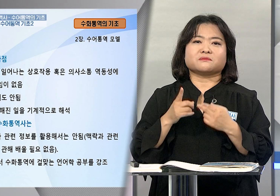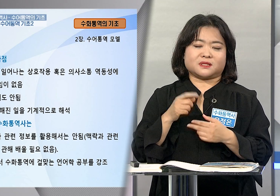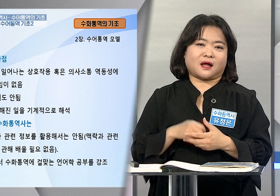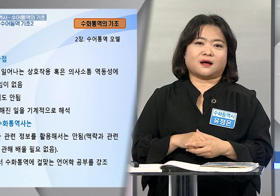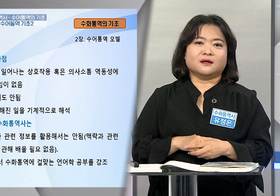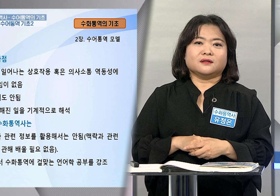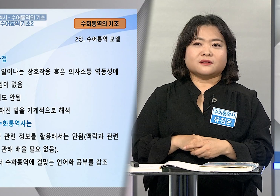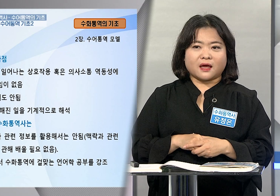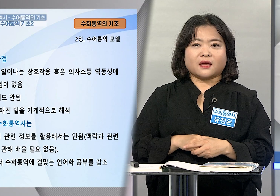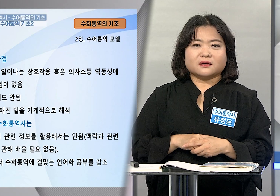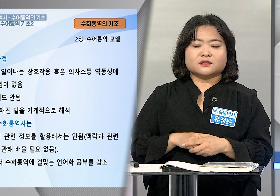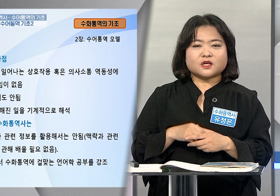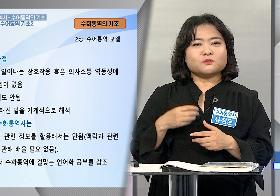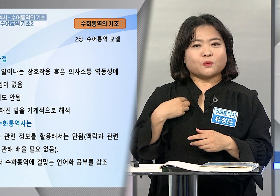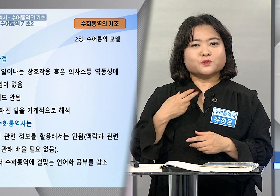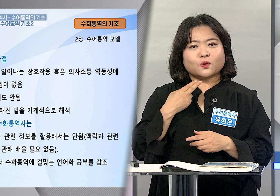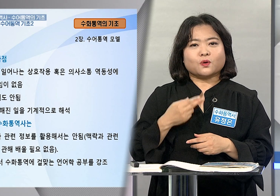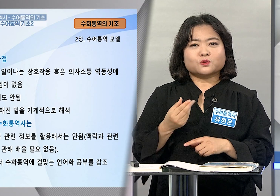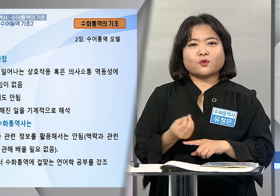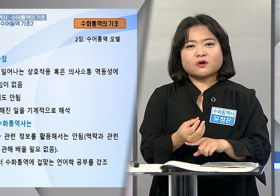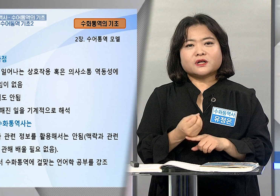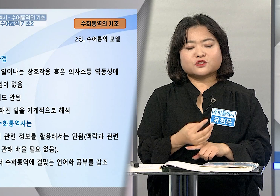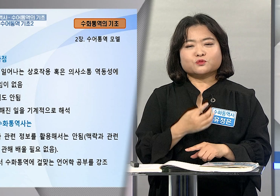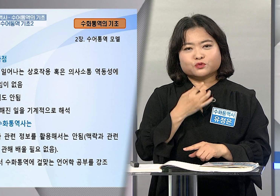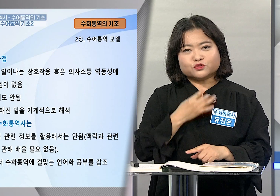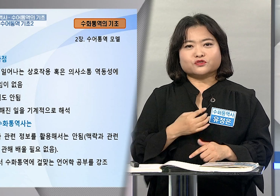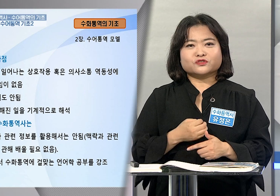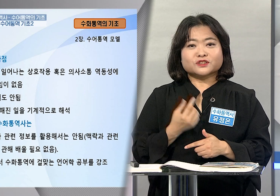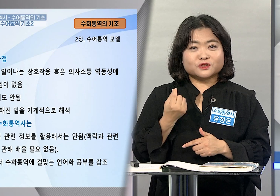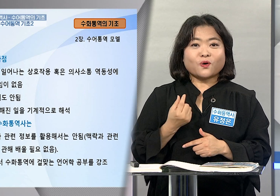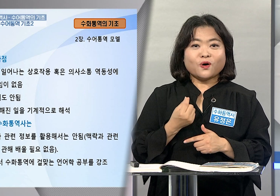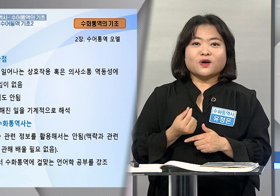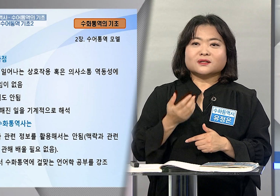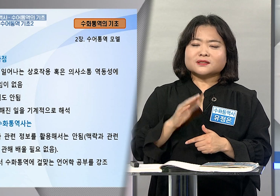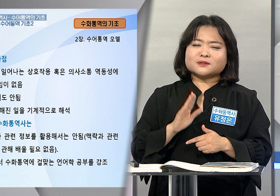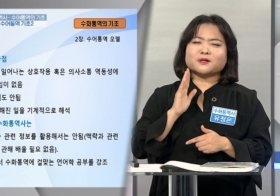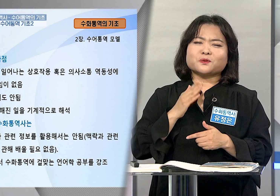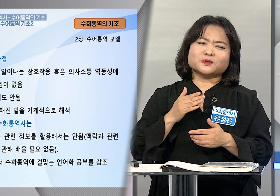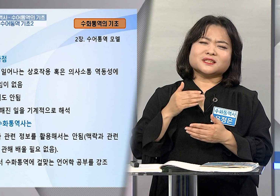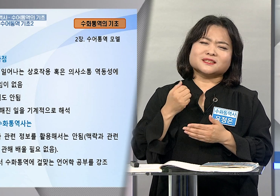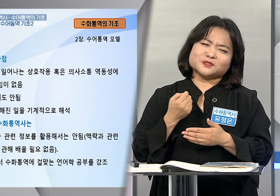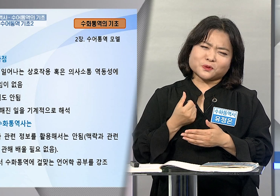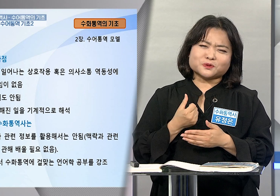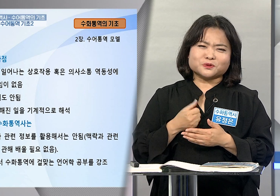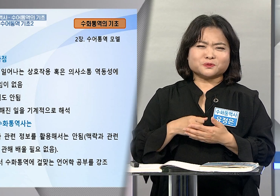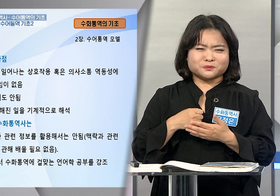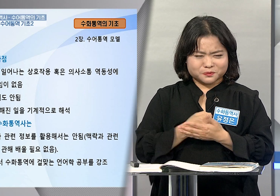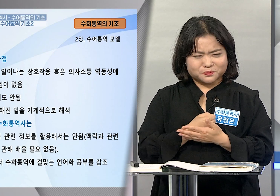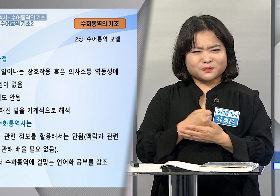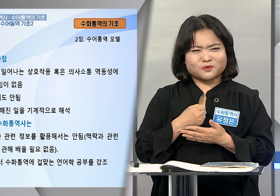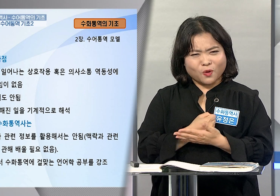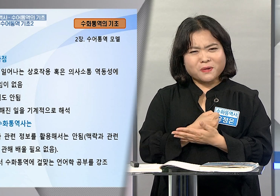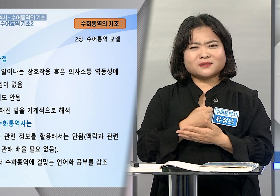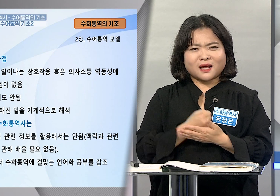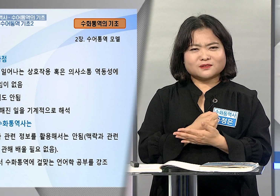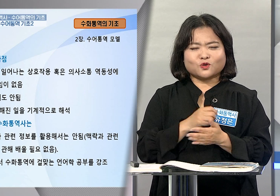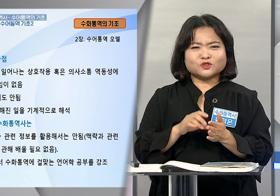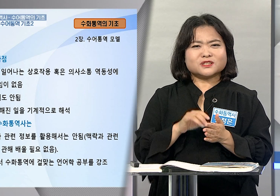말입니다. 네, 책임이 없죠. 통역을 했을 뿐. 그렇죠? 그렇지만 농인은 조금 원망을 하는 경우